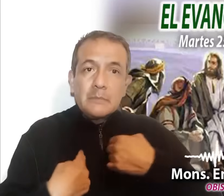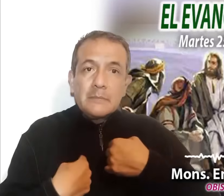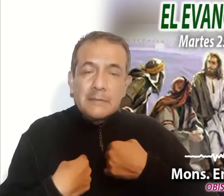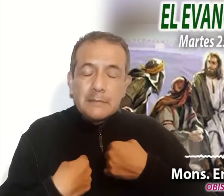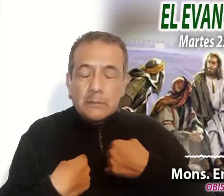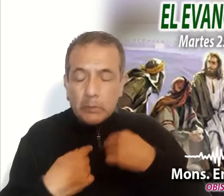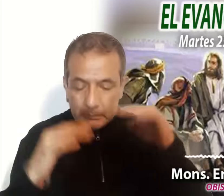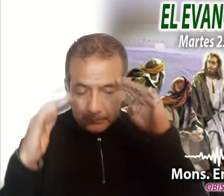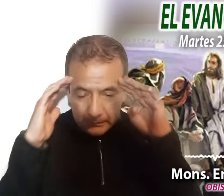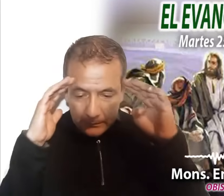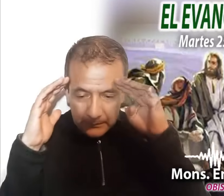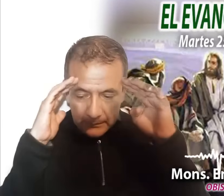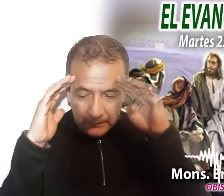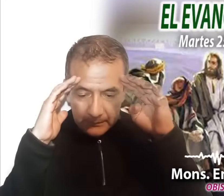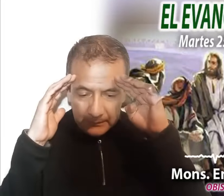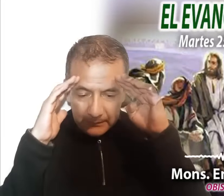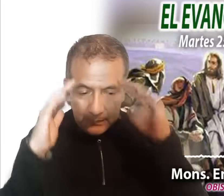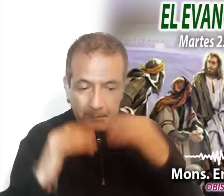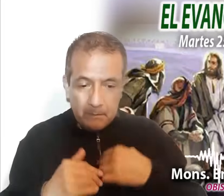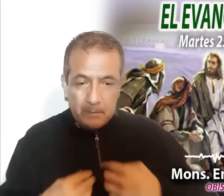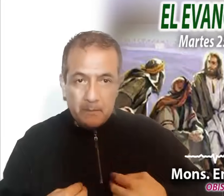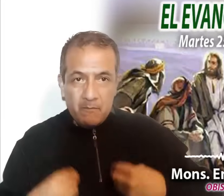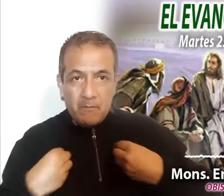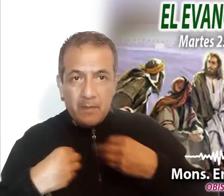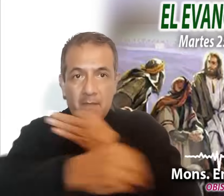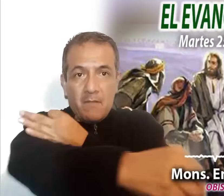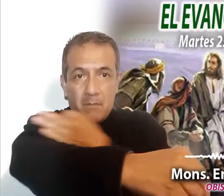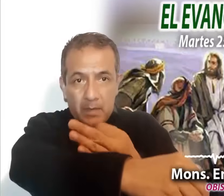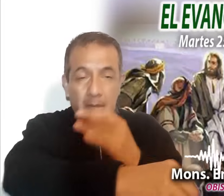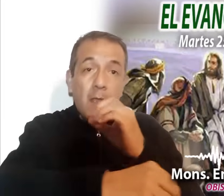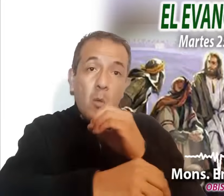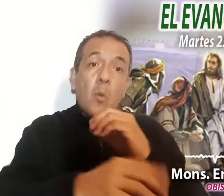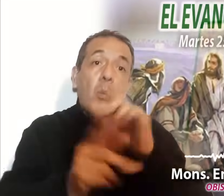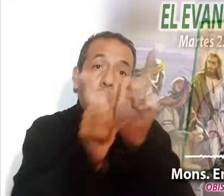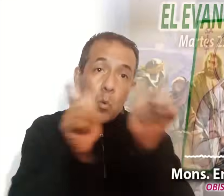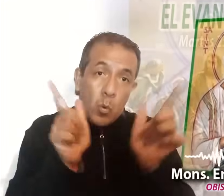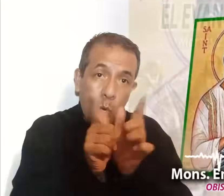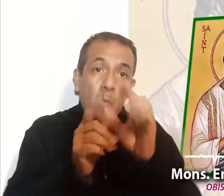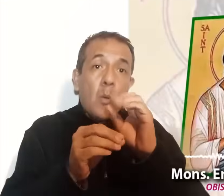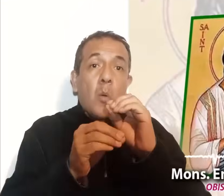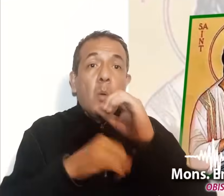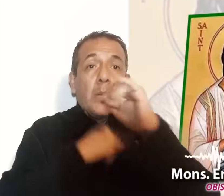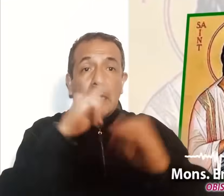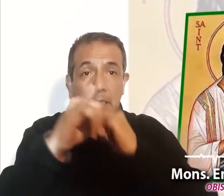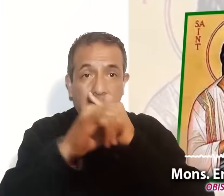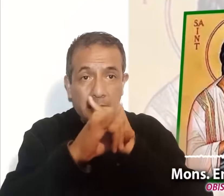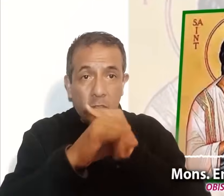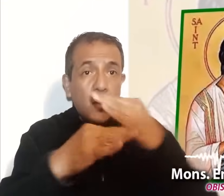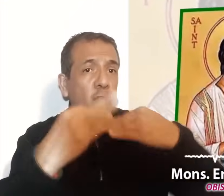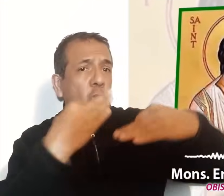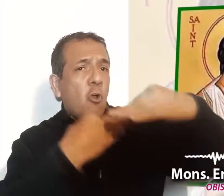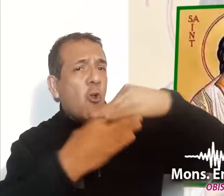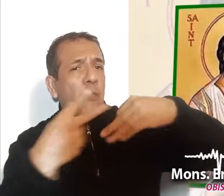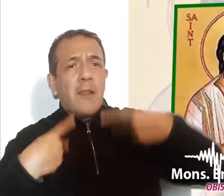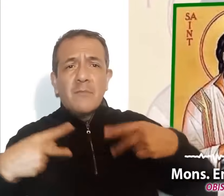pequeño, como a nivel internacional y en grandes grupos. Todo mundo exige